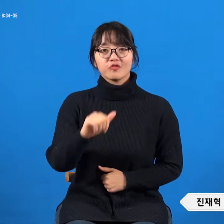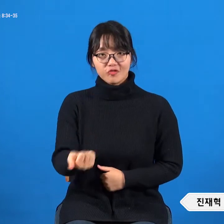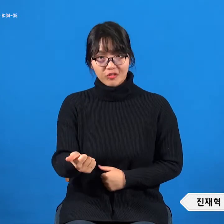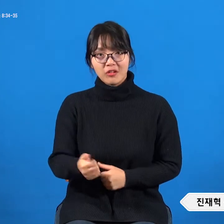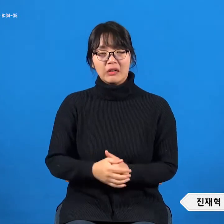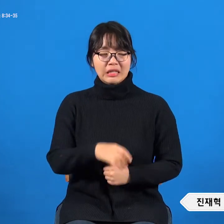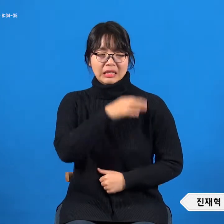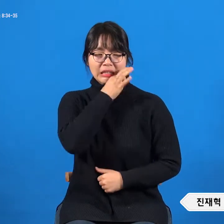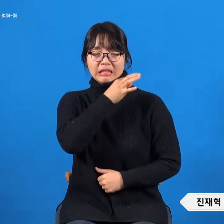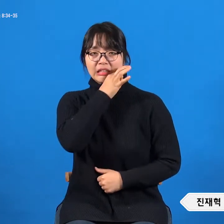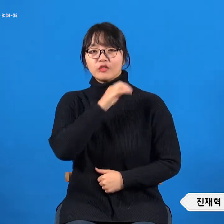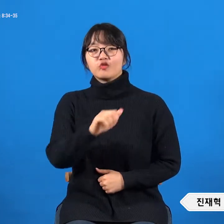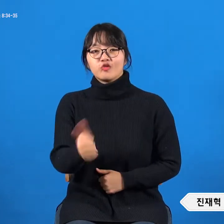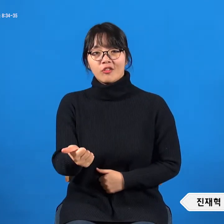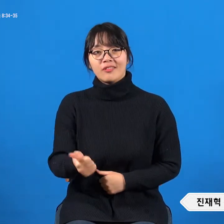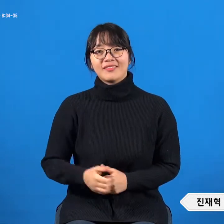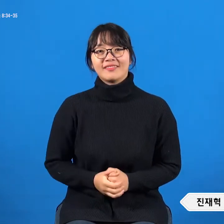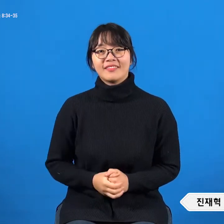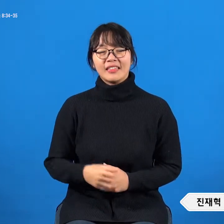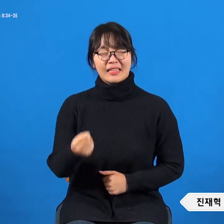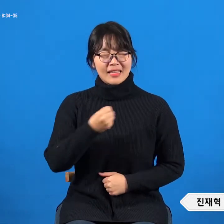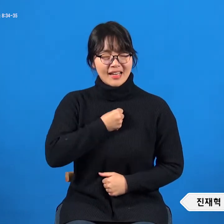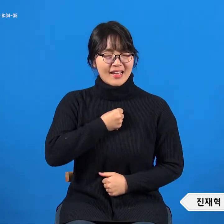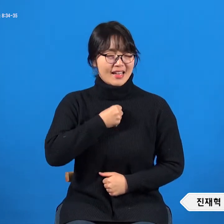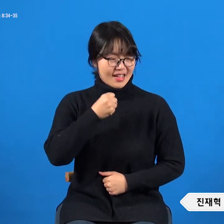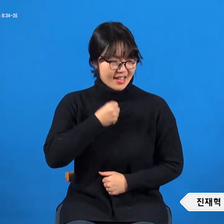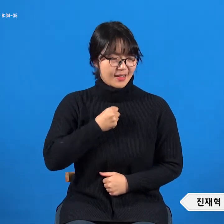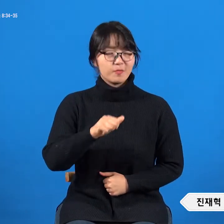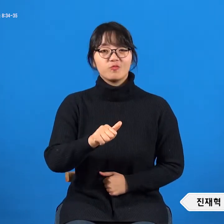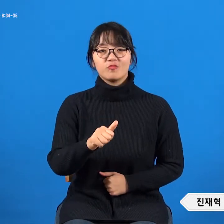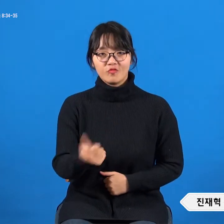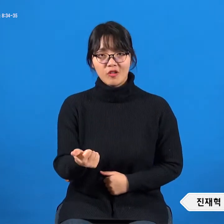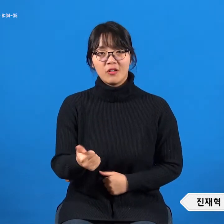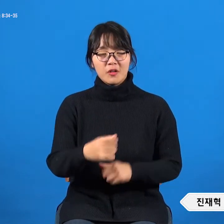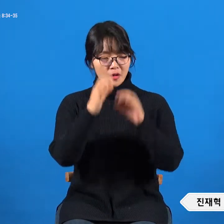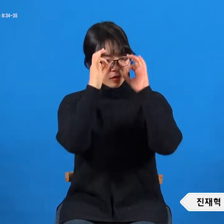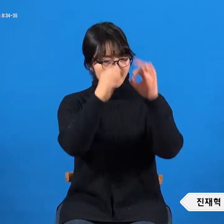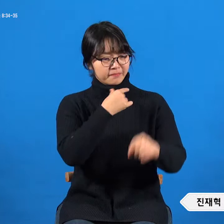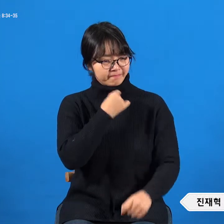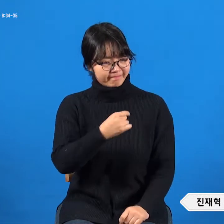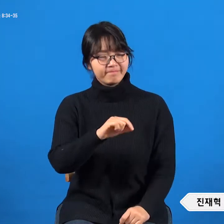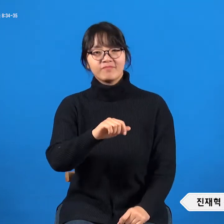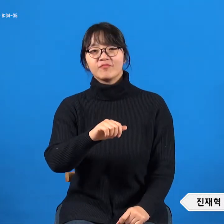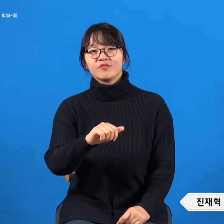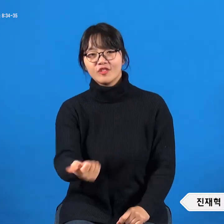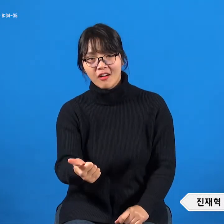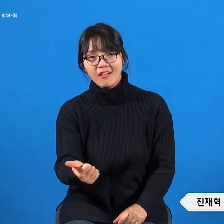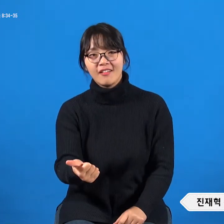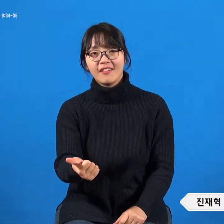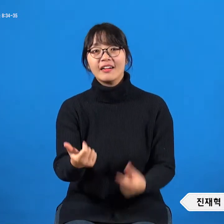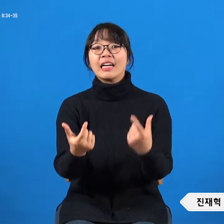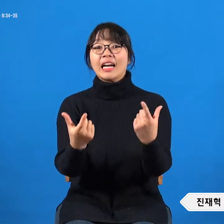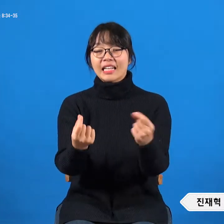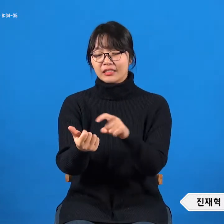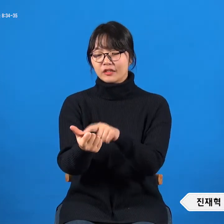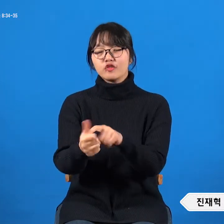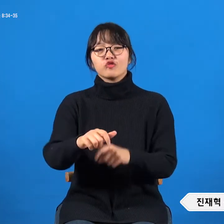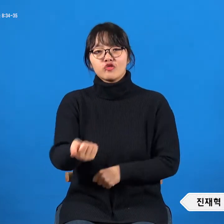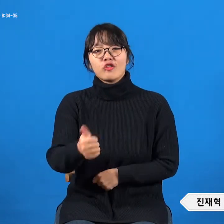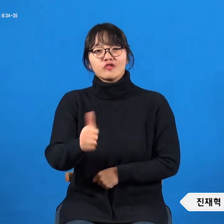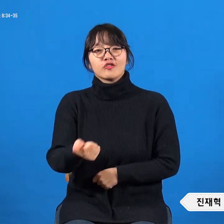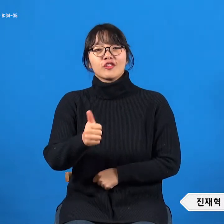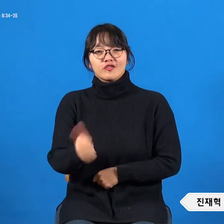죽겠습니다. 창피해 죽겠습니다. 답답해 죽겠습니다. 보고 싶어 죽겠습니다. 이렇게